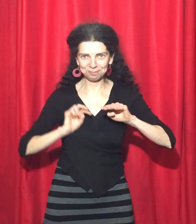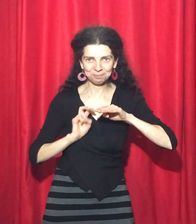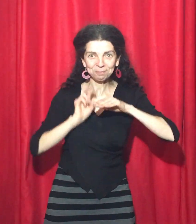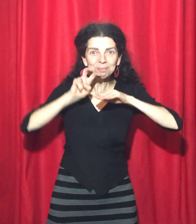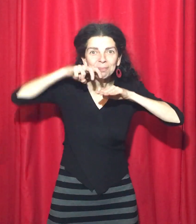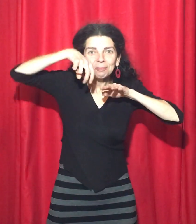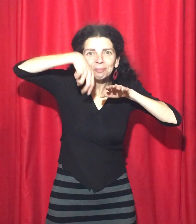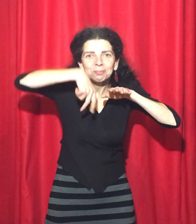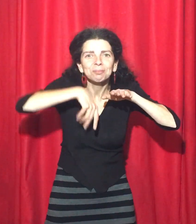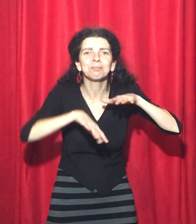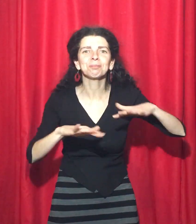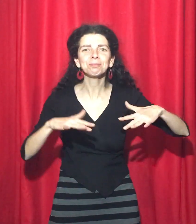et plongea.